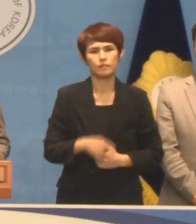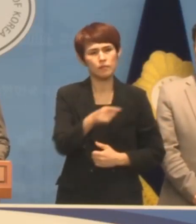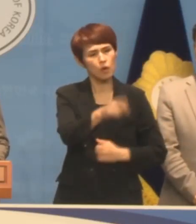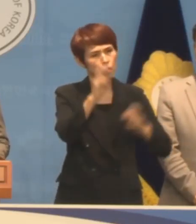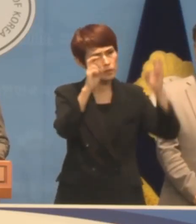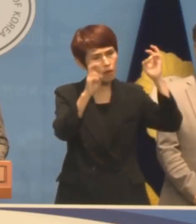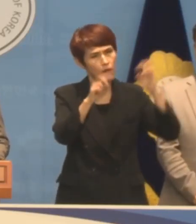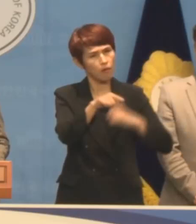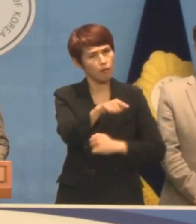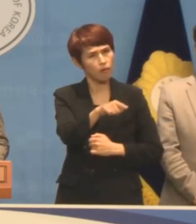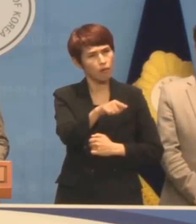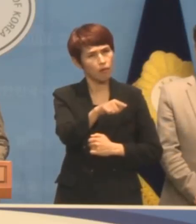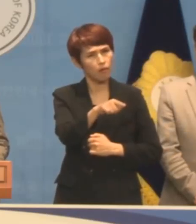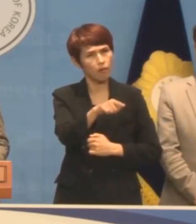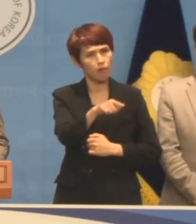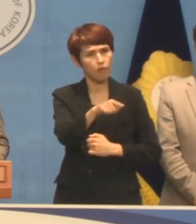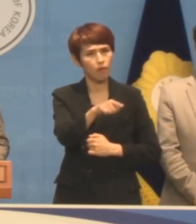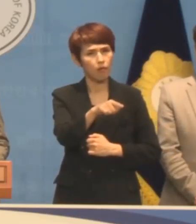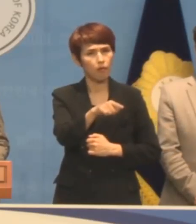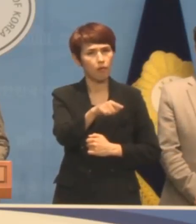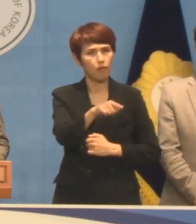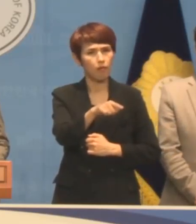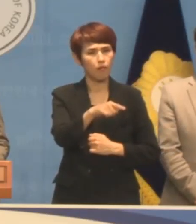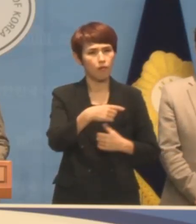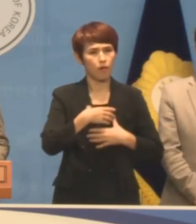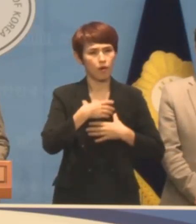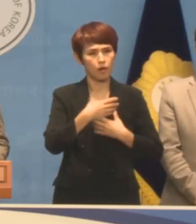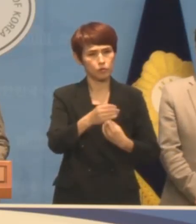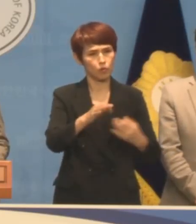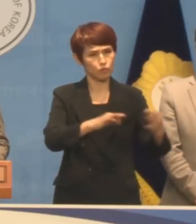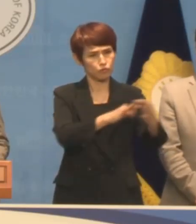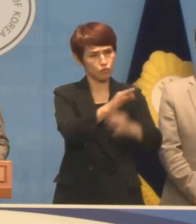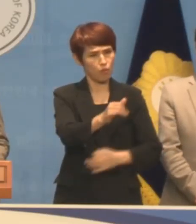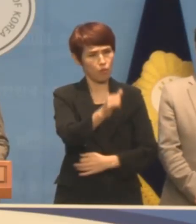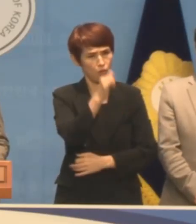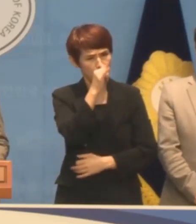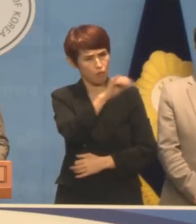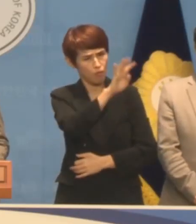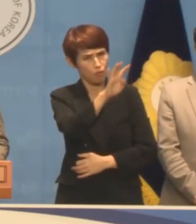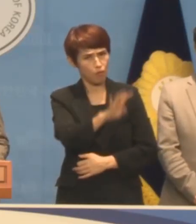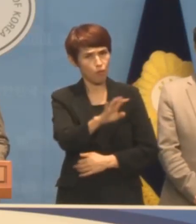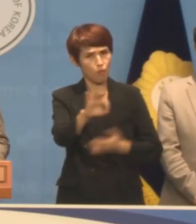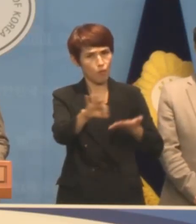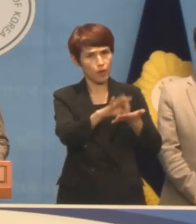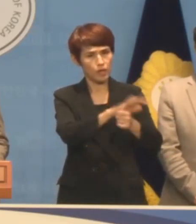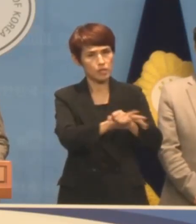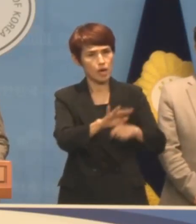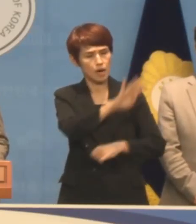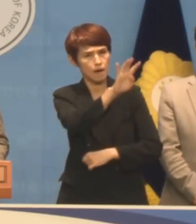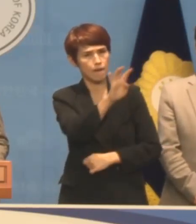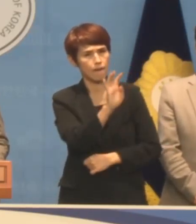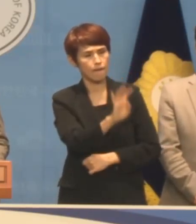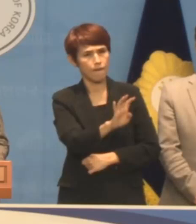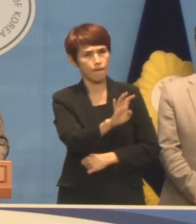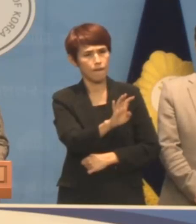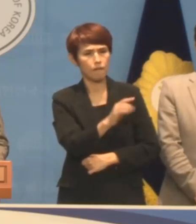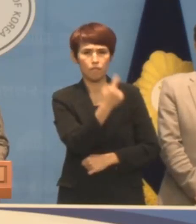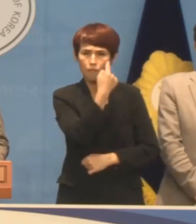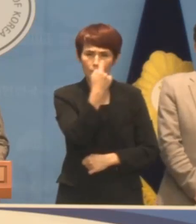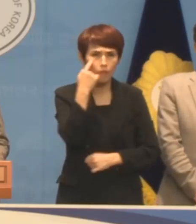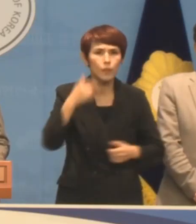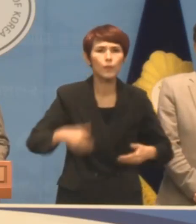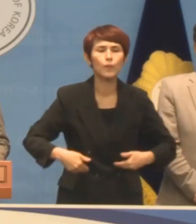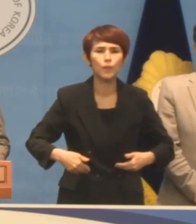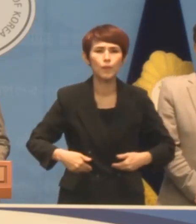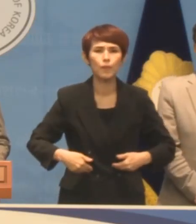회사가 정상적으로 제대로 건전하게 운영을 하고 있고 회계를 하고 있는지에 대한 부분에 대한 검증이